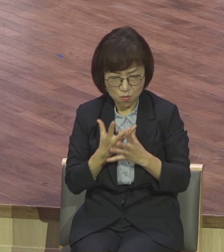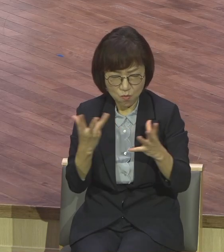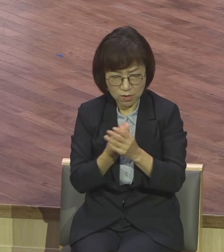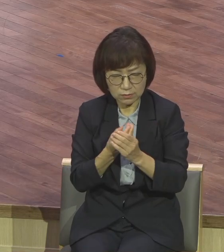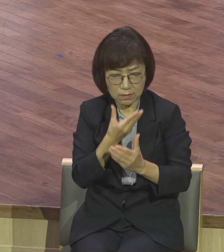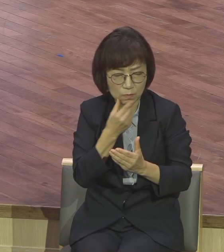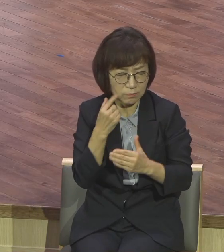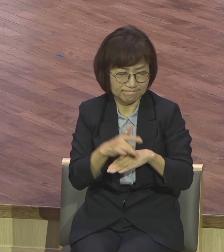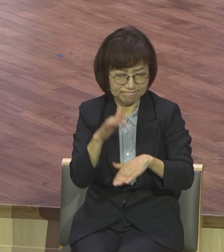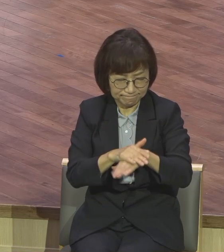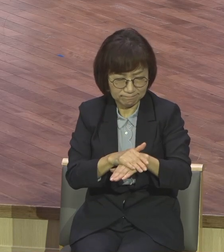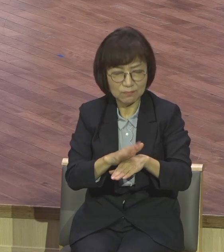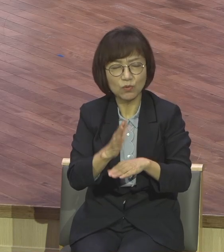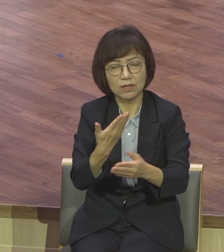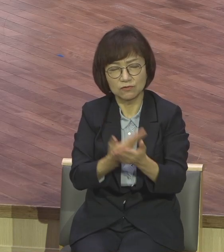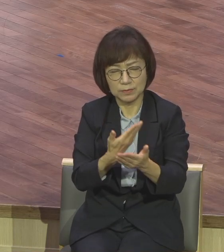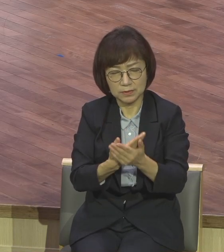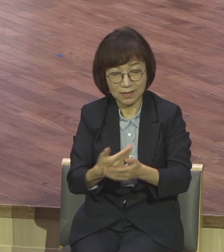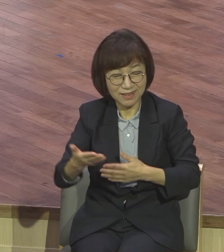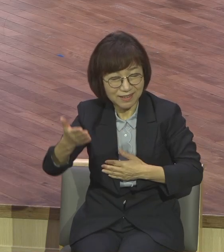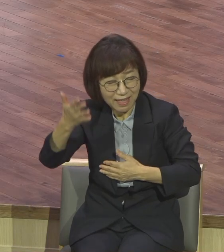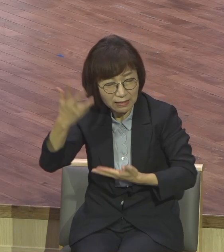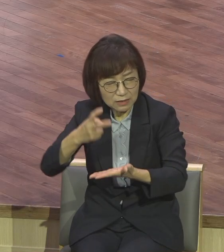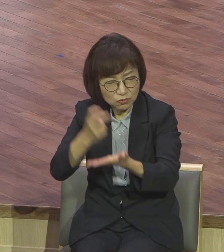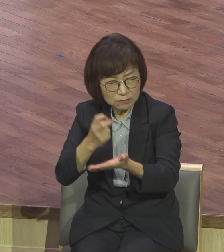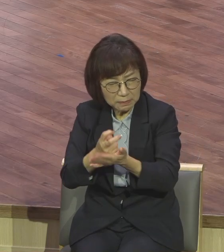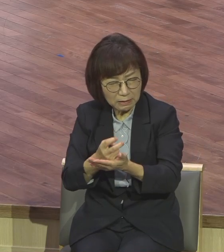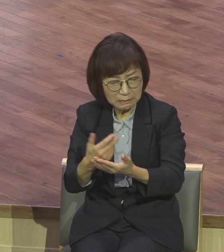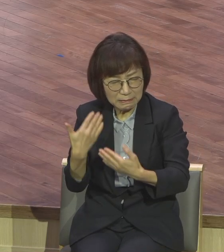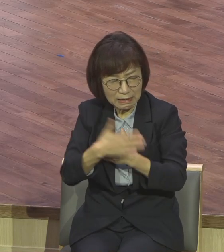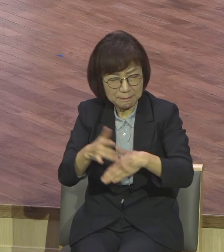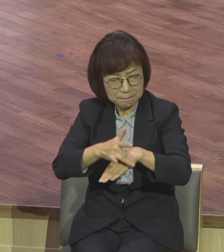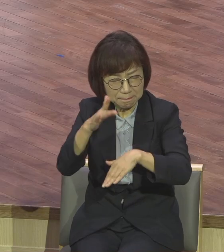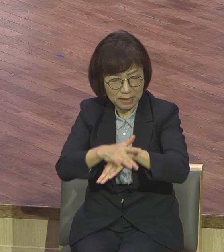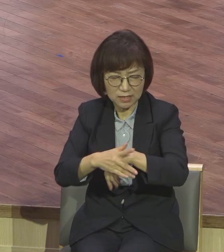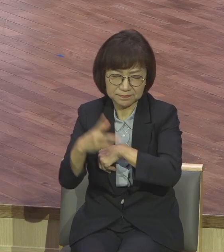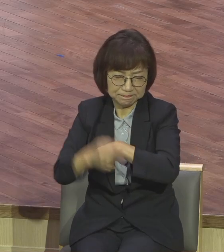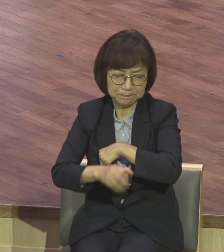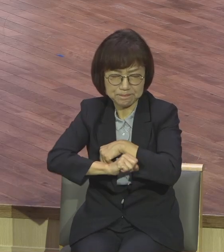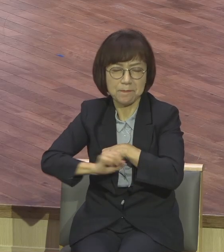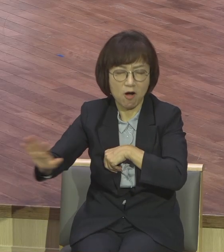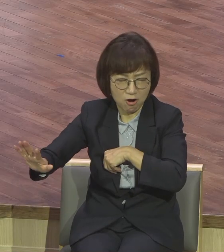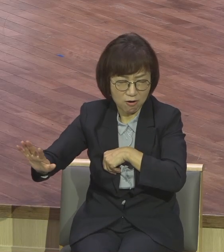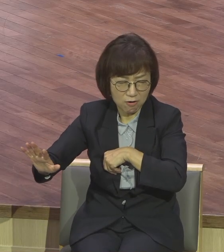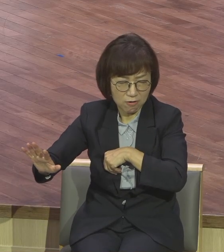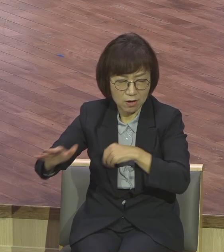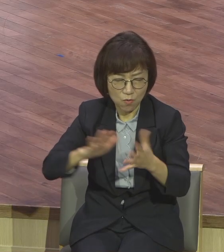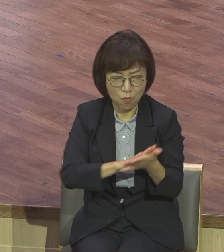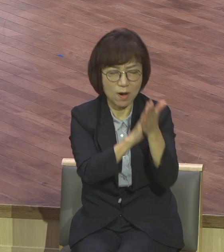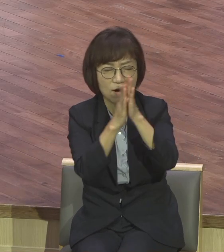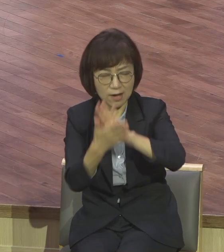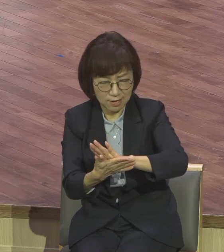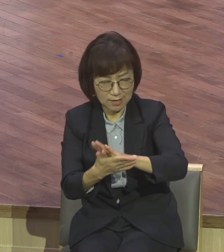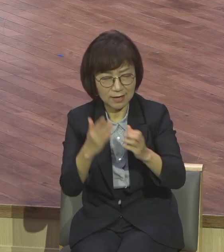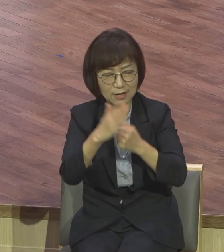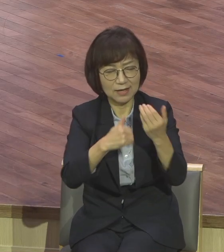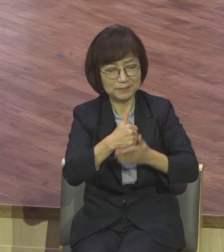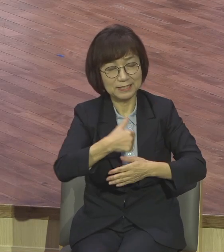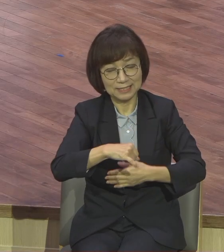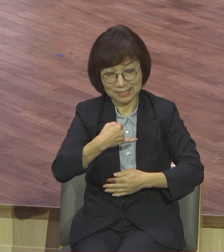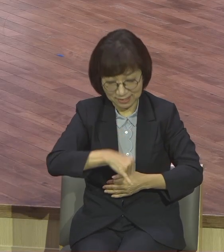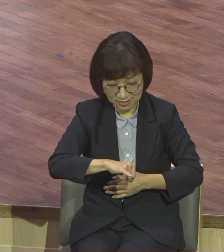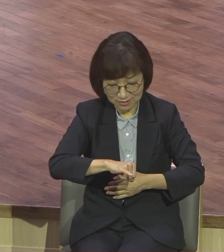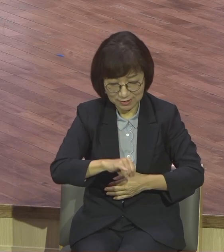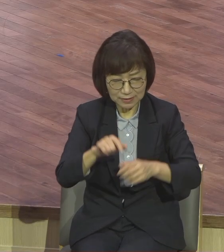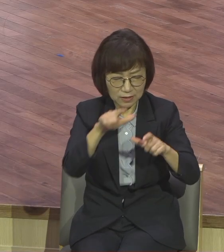체질 되어 옛 체질 옛 습관 율법에서 벗어나서 정말 체질 변화된 이 하나님의 자녀로서의